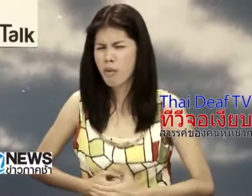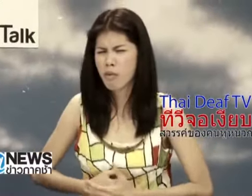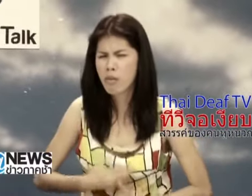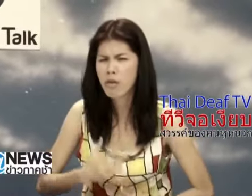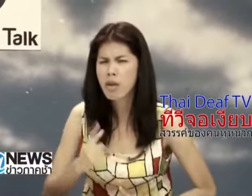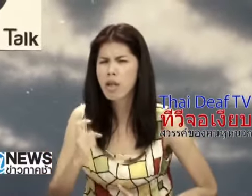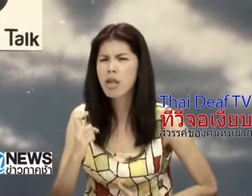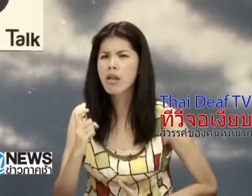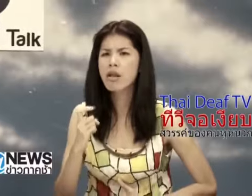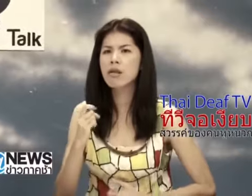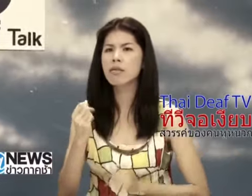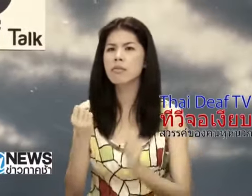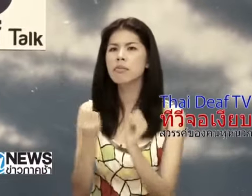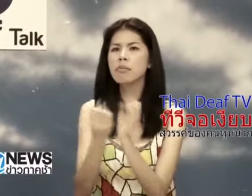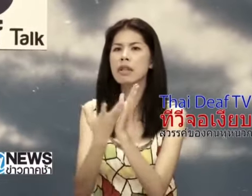There's something magical to you.